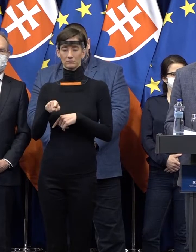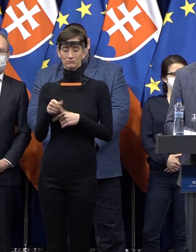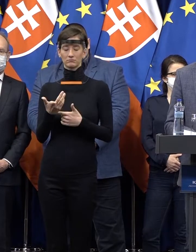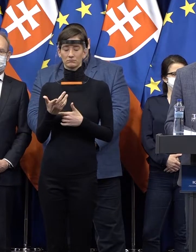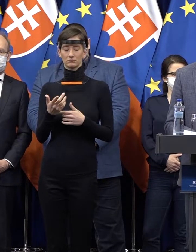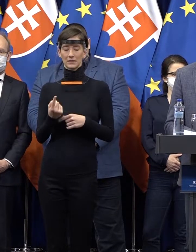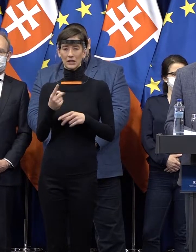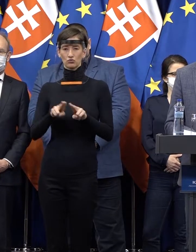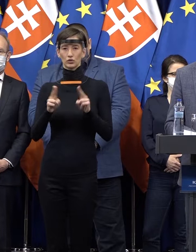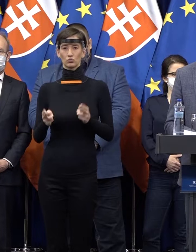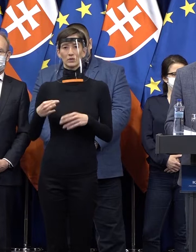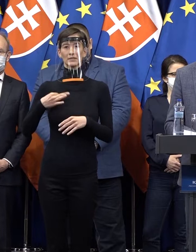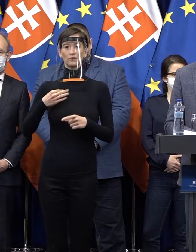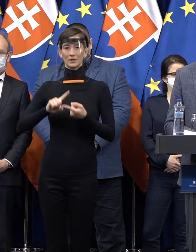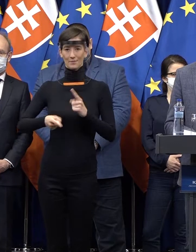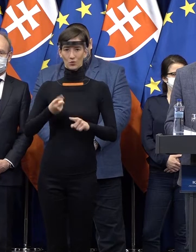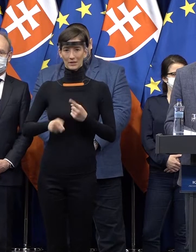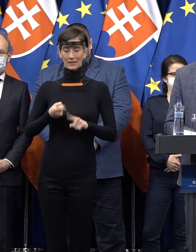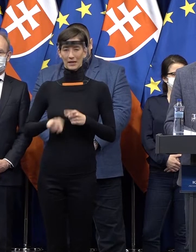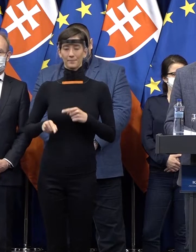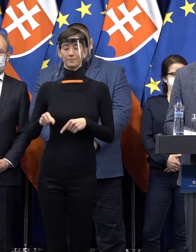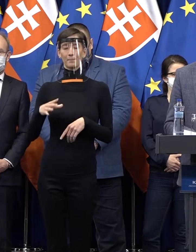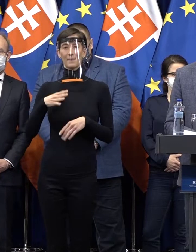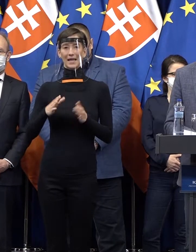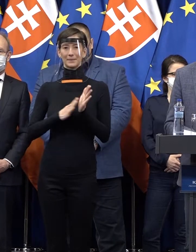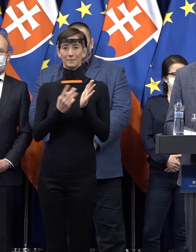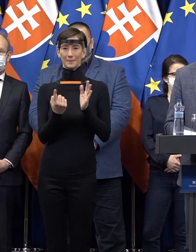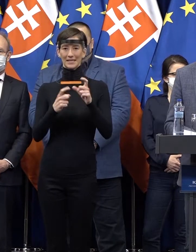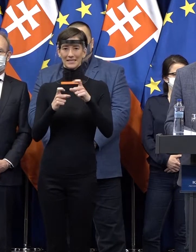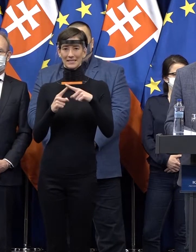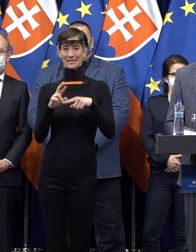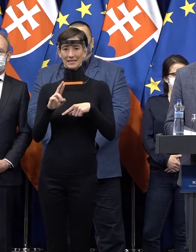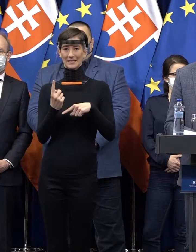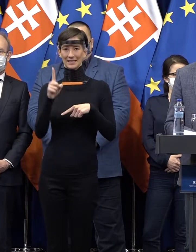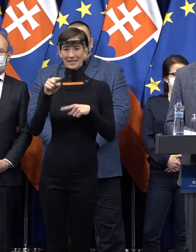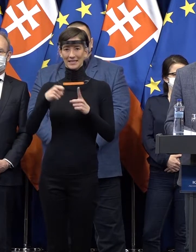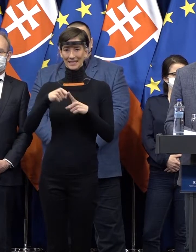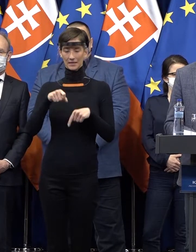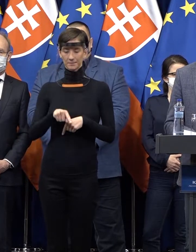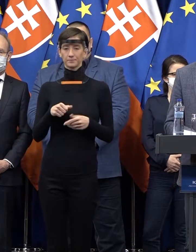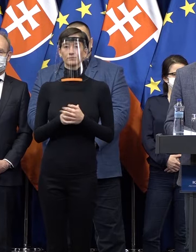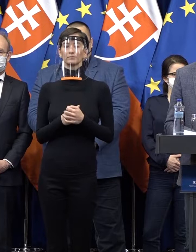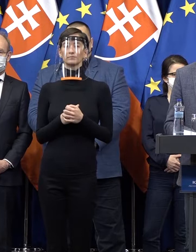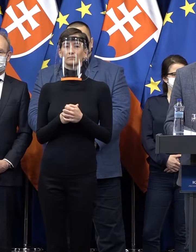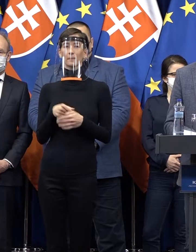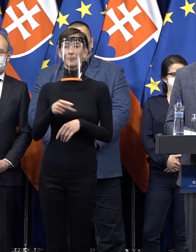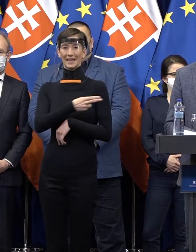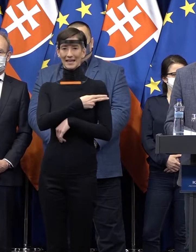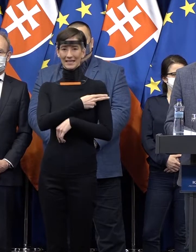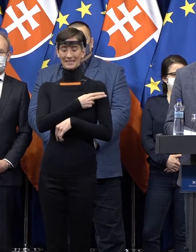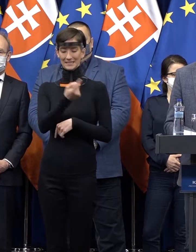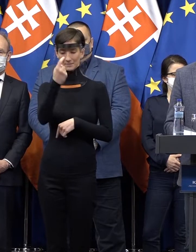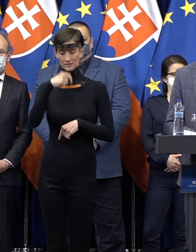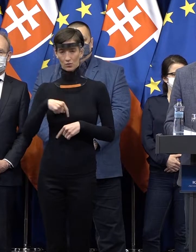Mistrík, člen permanentného krízového štábu, Robert Krause, klinický psychológ, Jan Mikas, hlavný